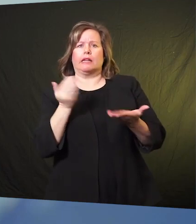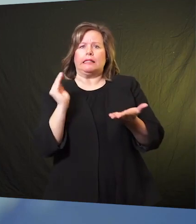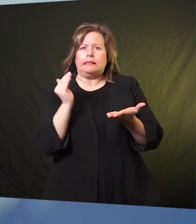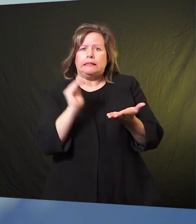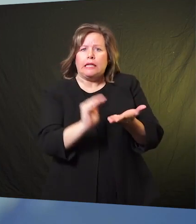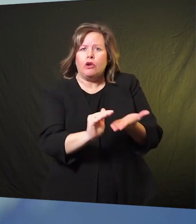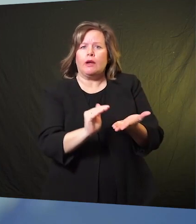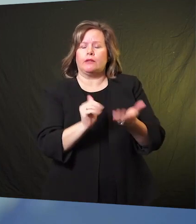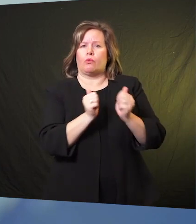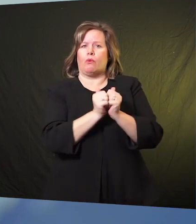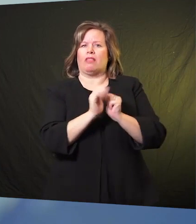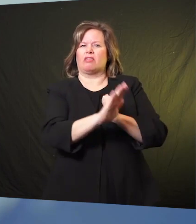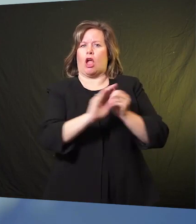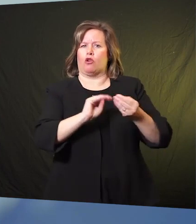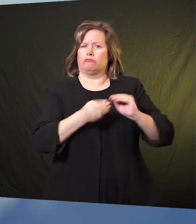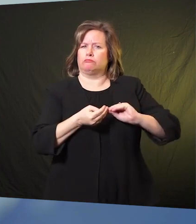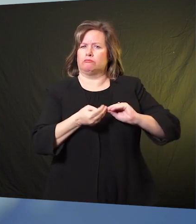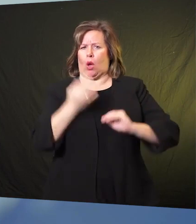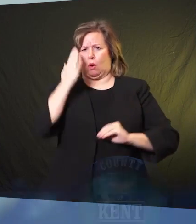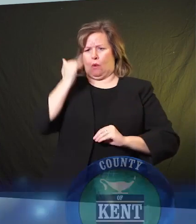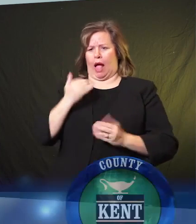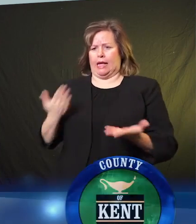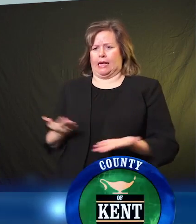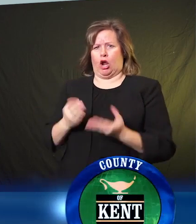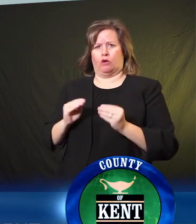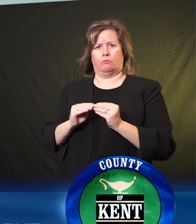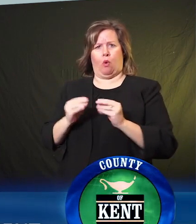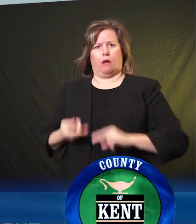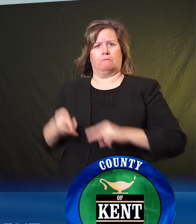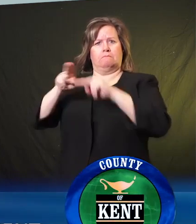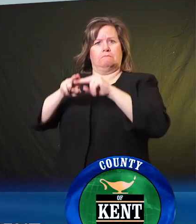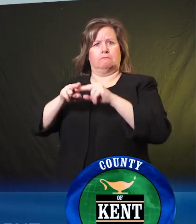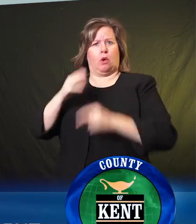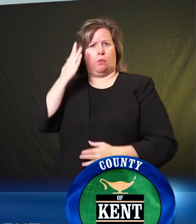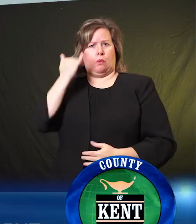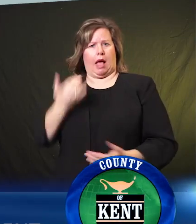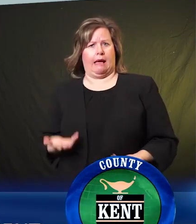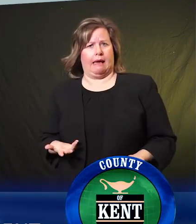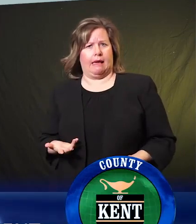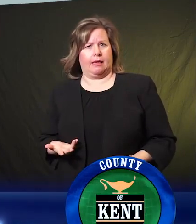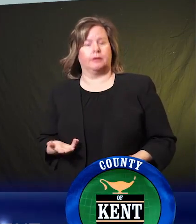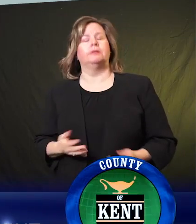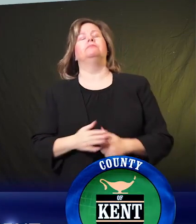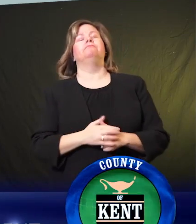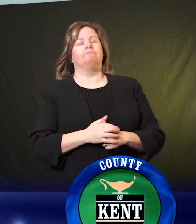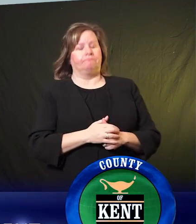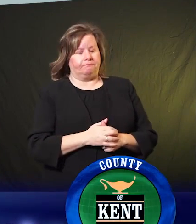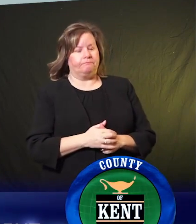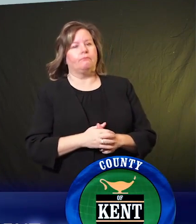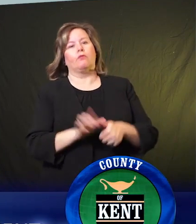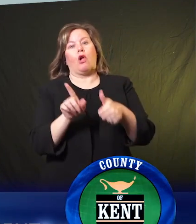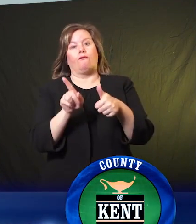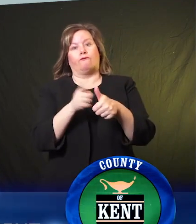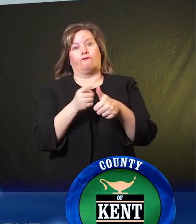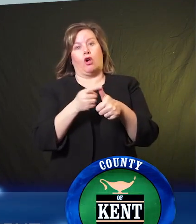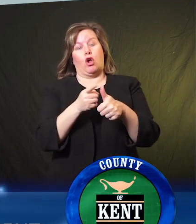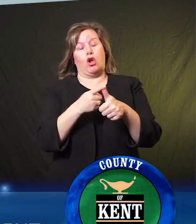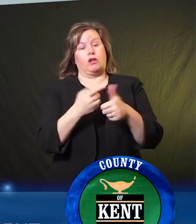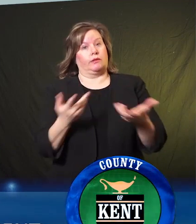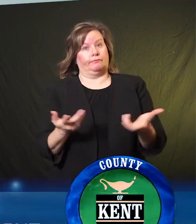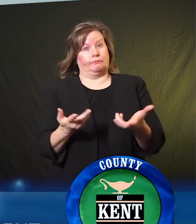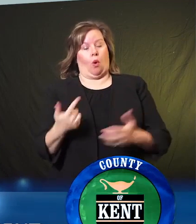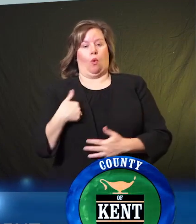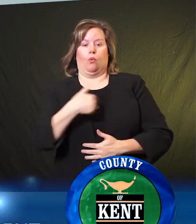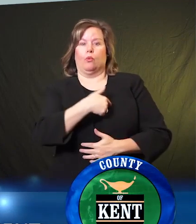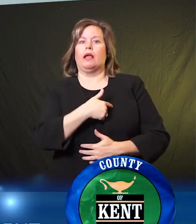las que quiero hablar brevemente la primera es que estamos haciendo muchas más pruebas aquí en el condado de kent lo que de lo que